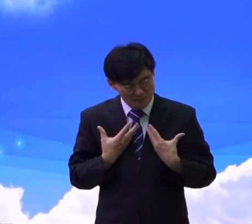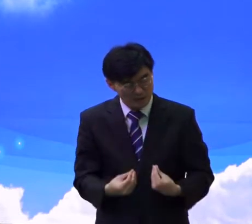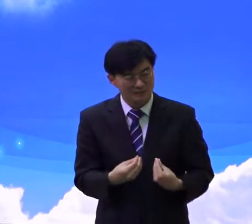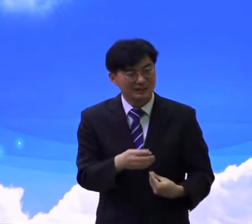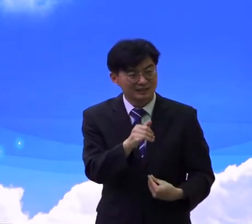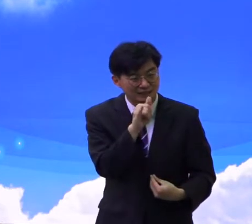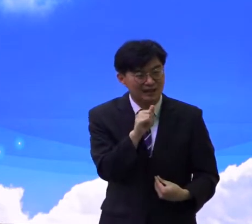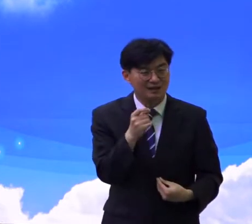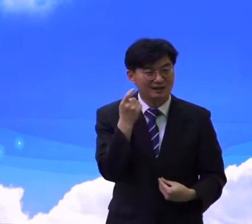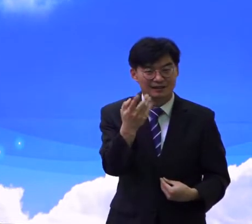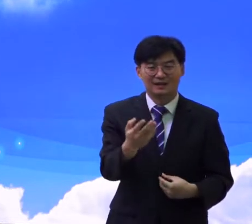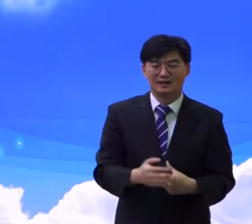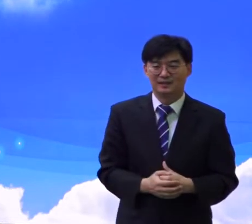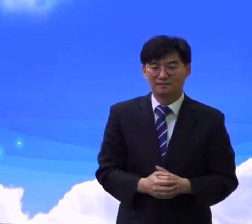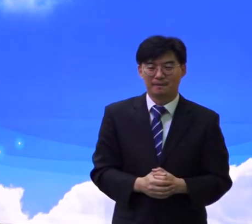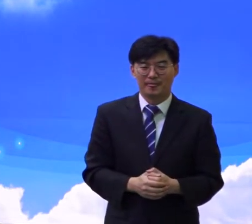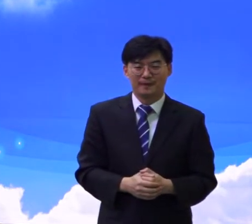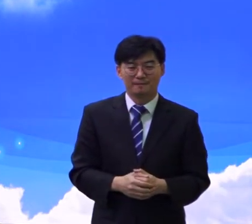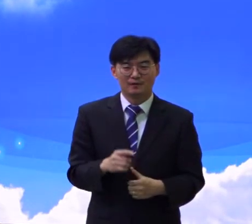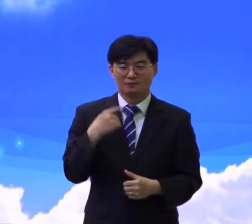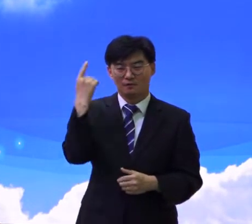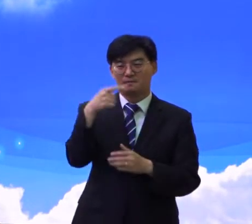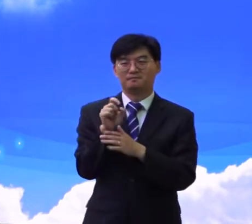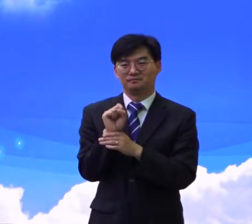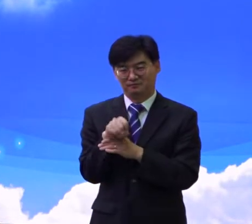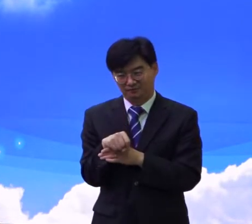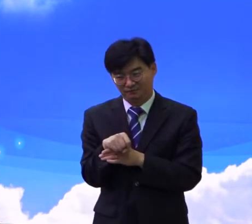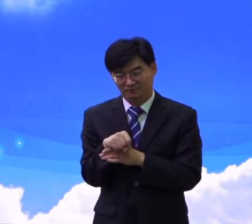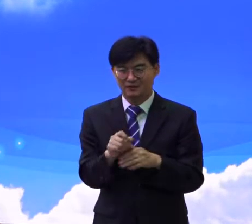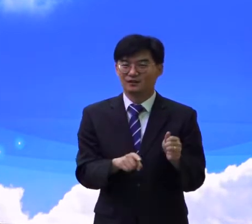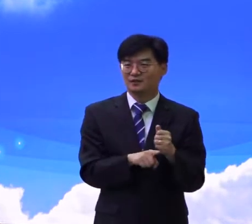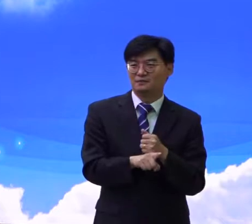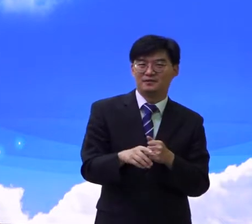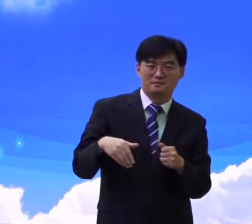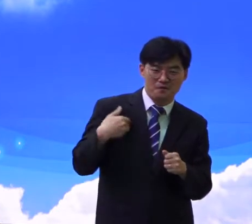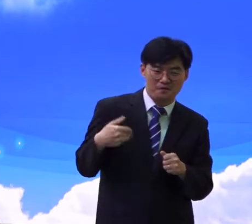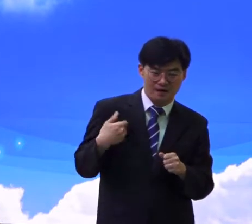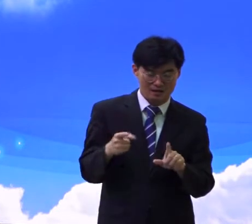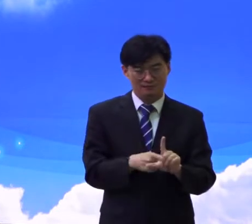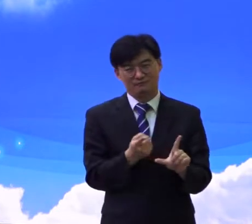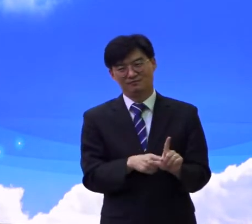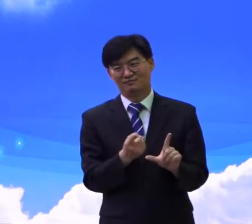의미를 잃어버린 채 고개를 숙이고 걸어가고 있는지도 모릅니다.